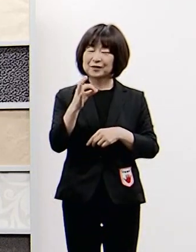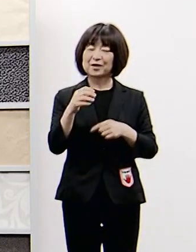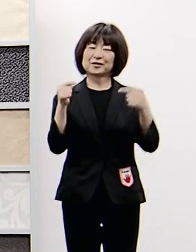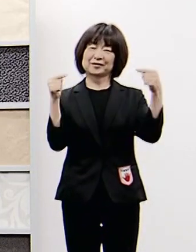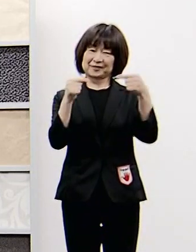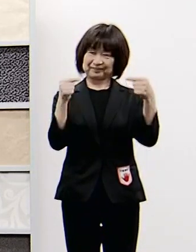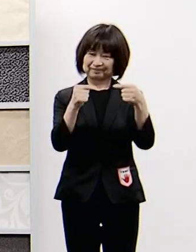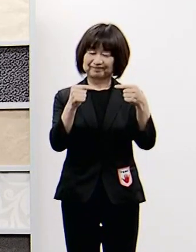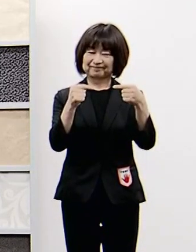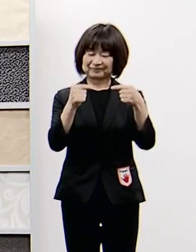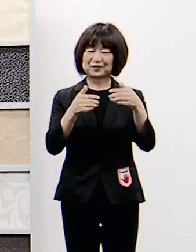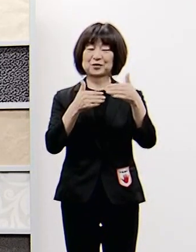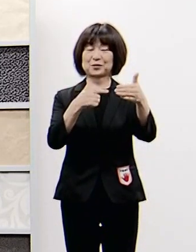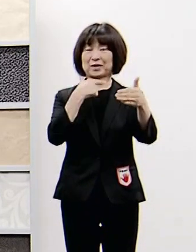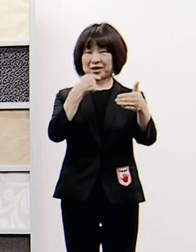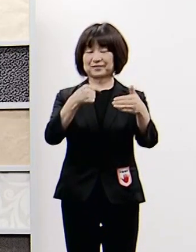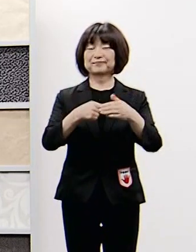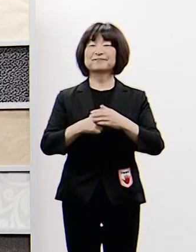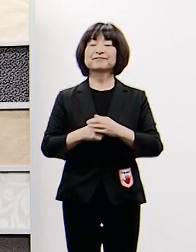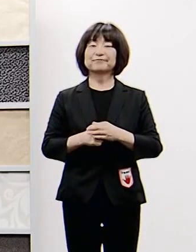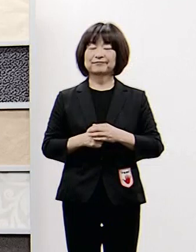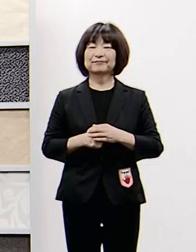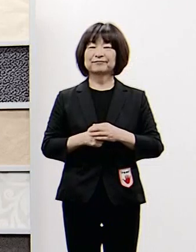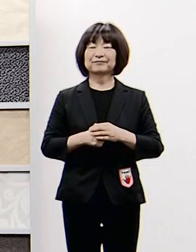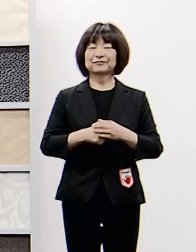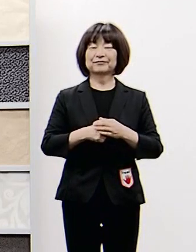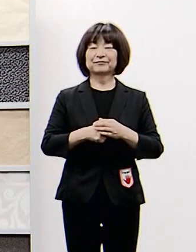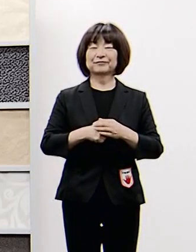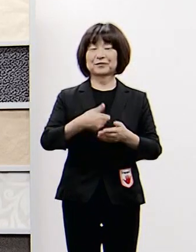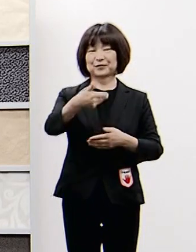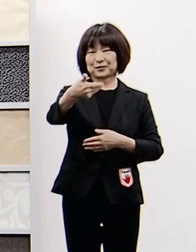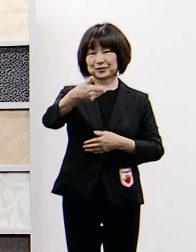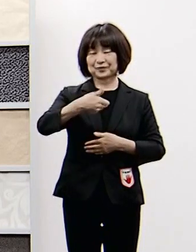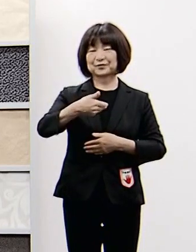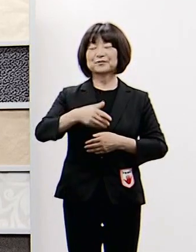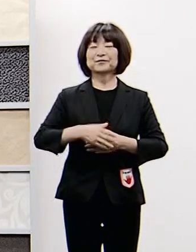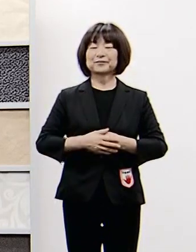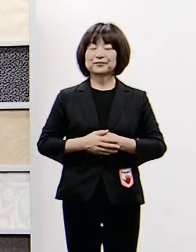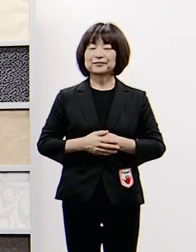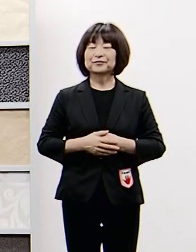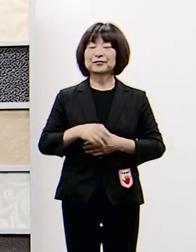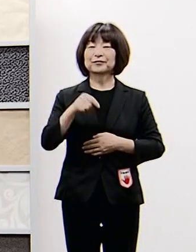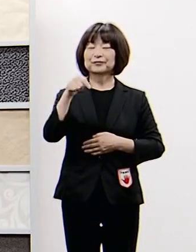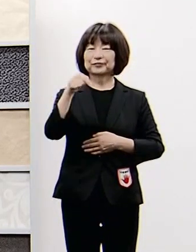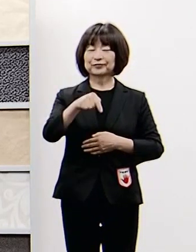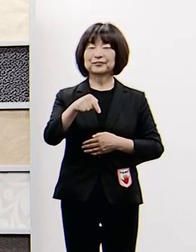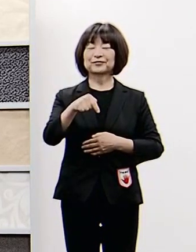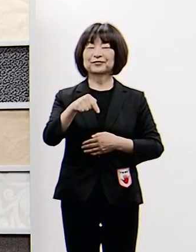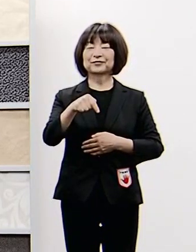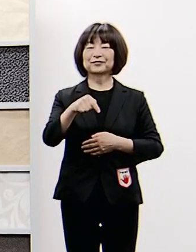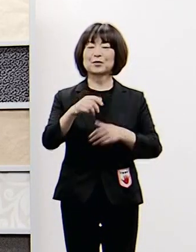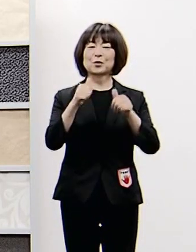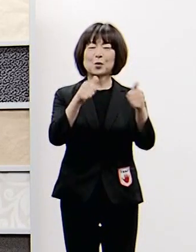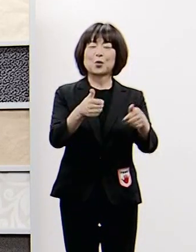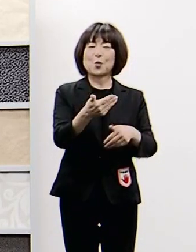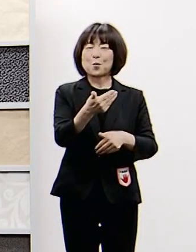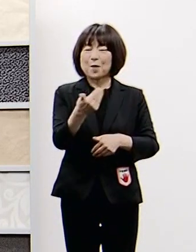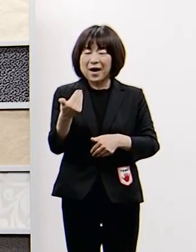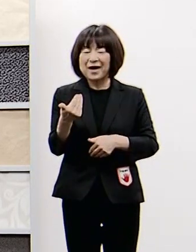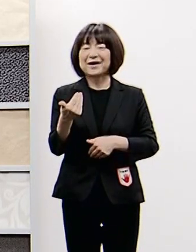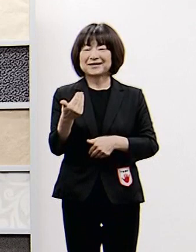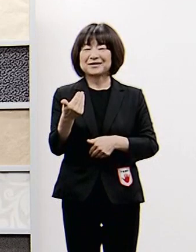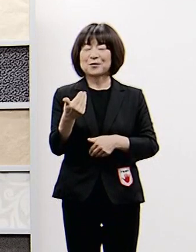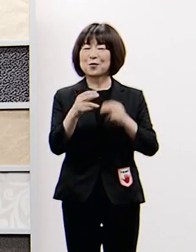ますそういう意味では今回訴訟を起こす前にこういう前提で交渉をするというそう